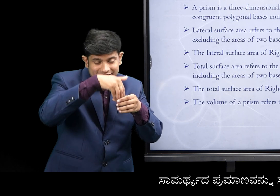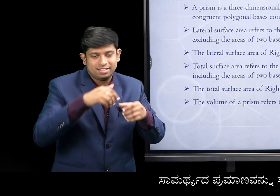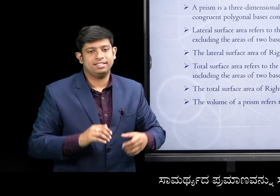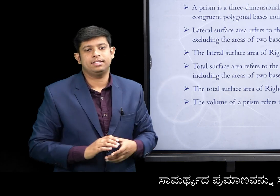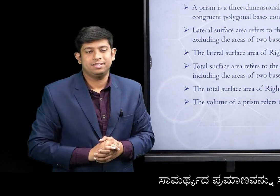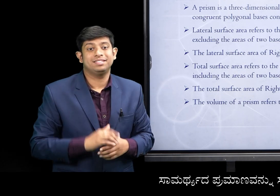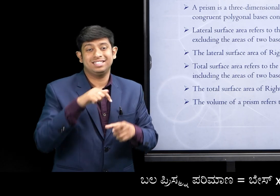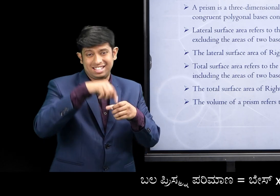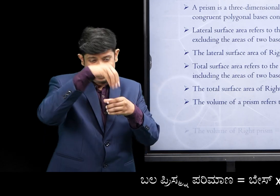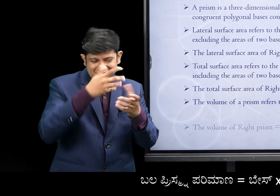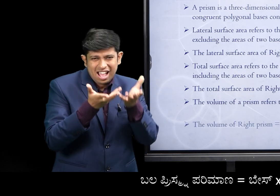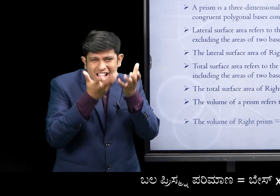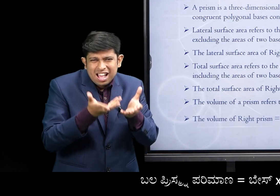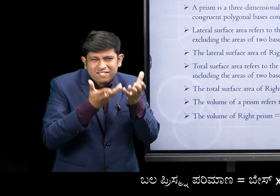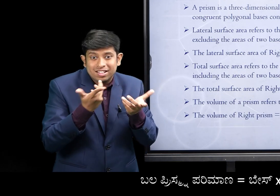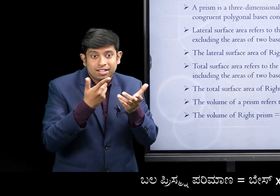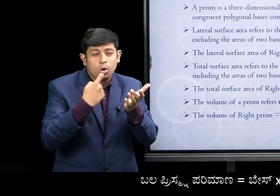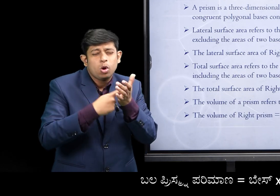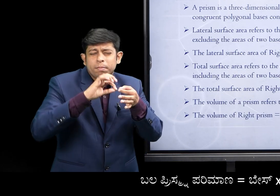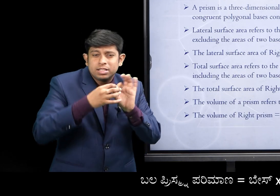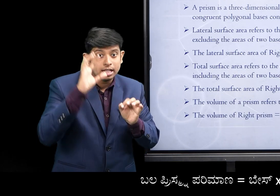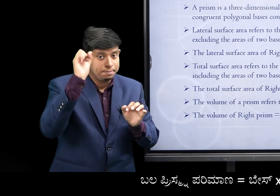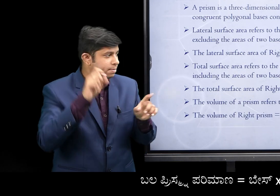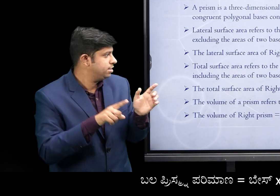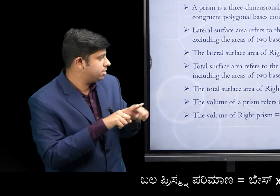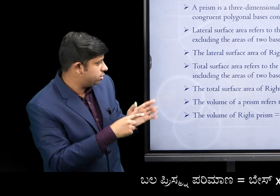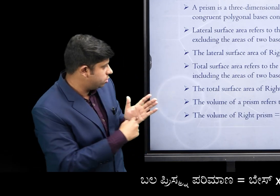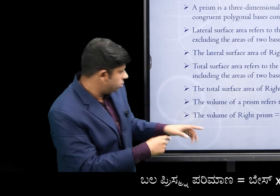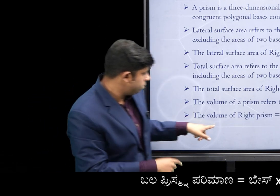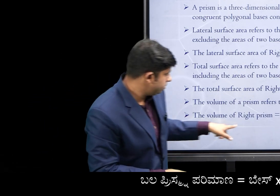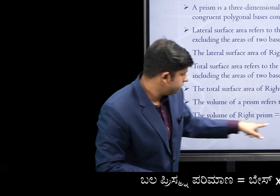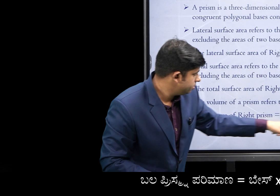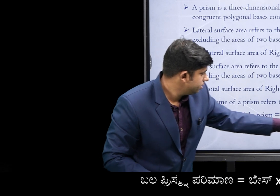ಸೂಚಿಸುತ್ತೆ. ಬಲ ಪ್ರಿಸಮ್‌ನ ಪರಿಮಾಣ ಈಸ್ ಈಕ್ವಲ್ ಟು ಬೇಸ್ ಇಂಟು ಎತ್ತರದ ಪ್ರದೇಶವಾಗಿದೆ.